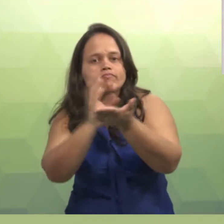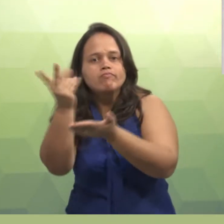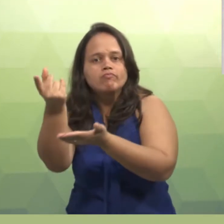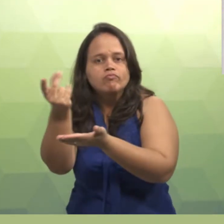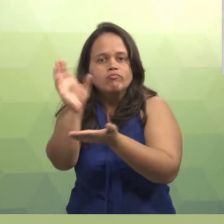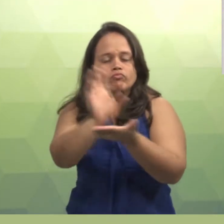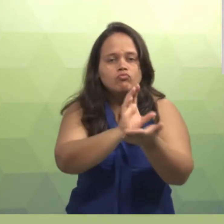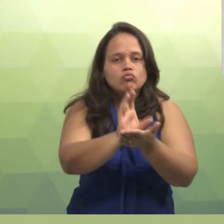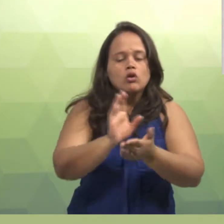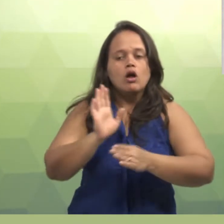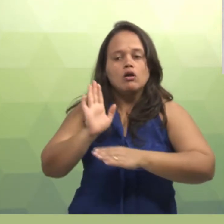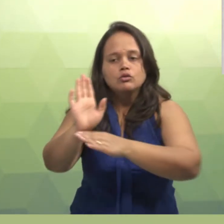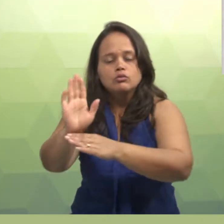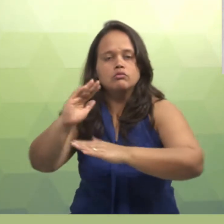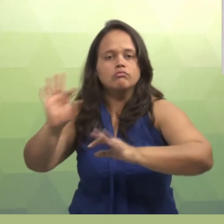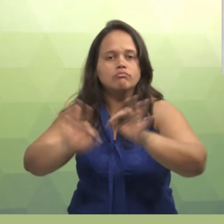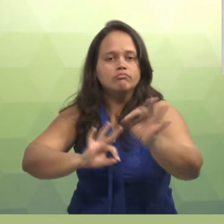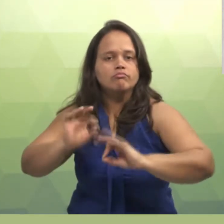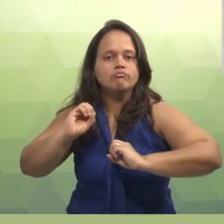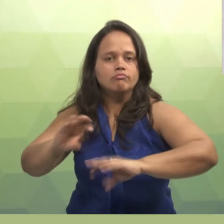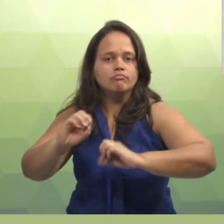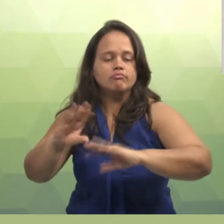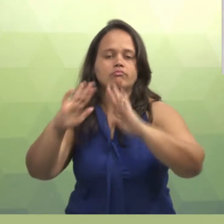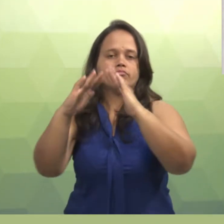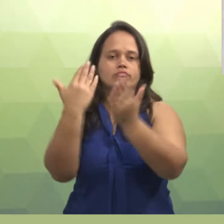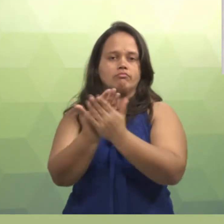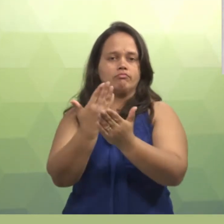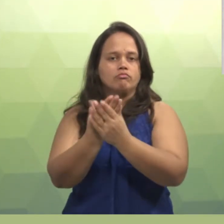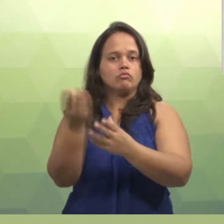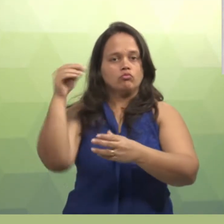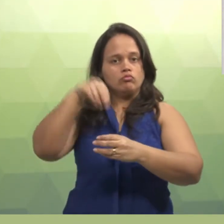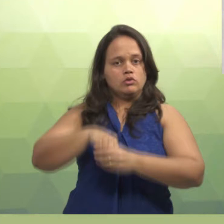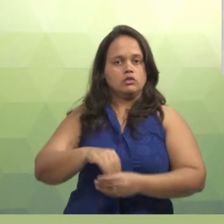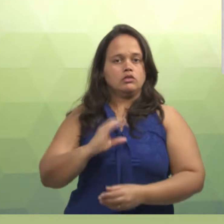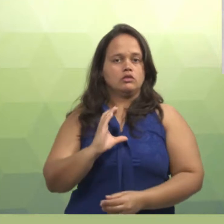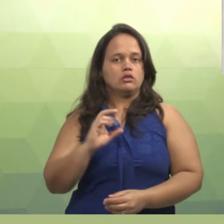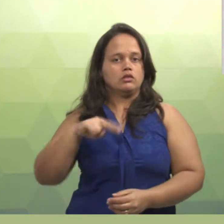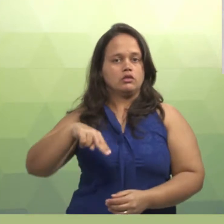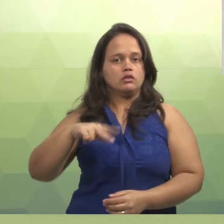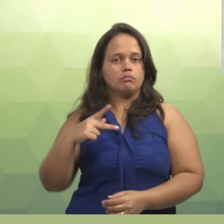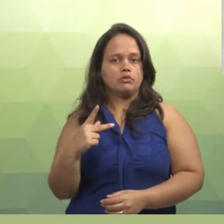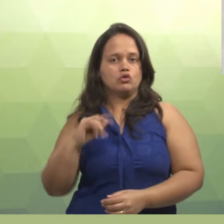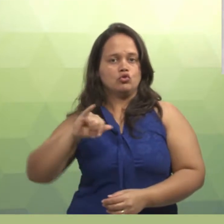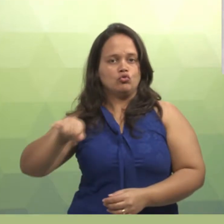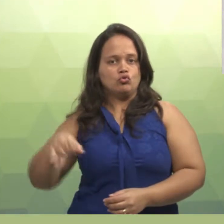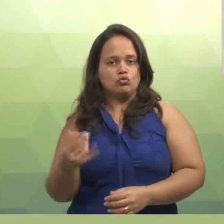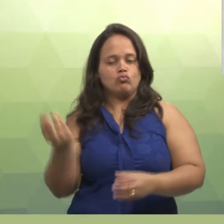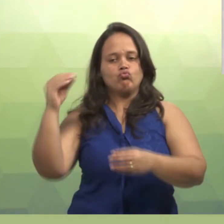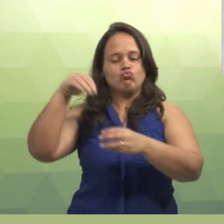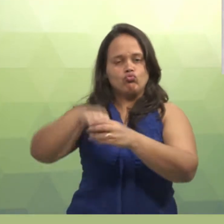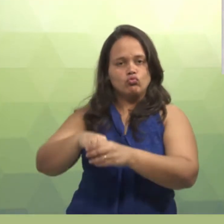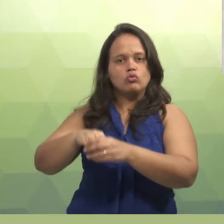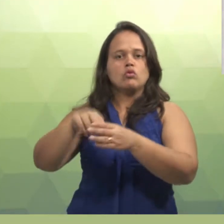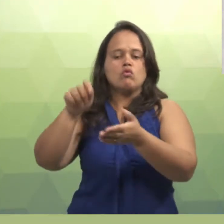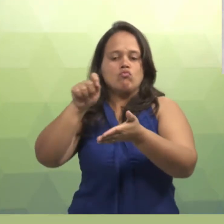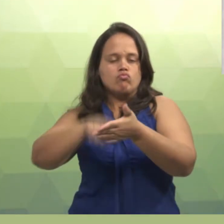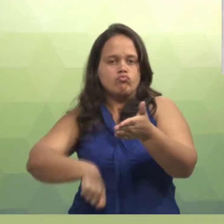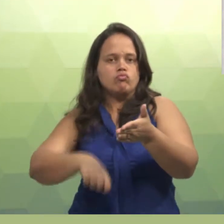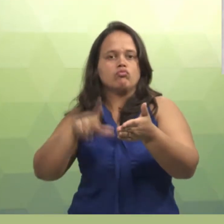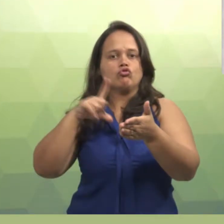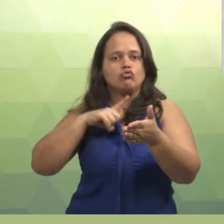cartório de títulos e documentos de pessoa jurídica. A Caixa Escolar administra os recursos próprios e transferidos pela